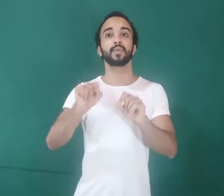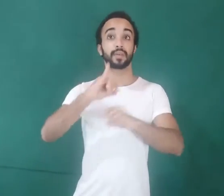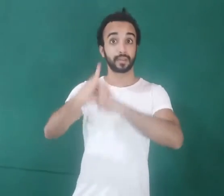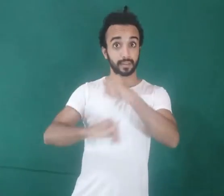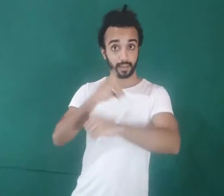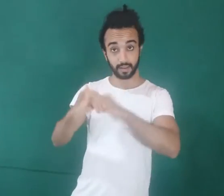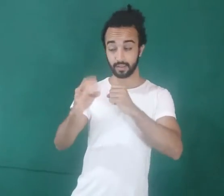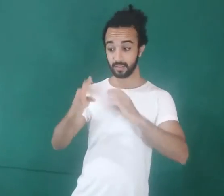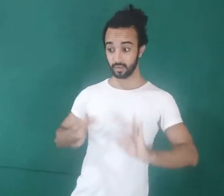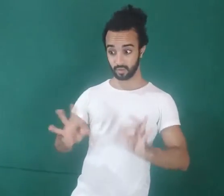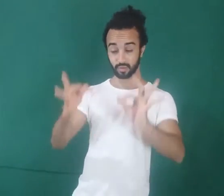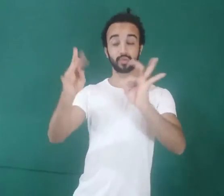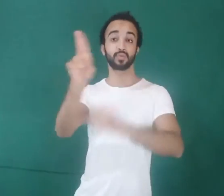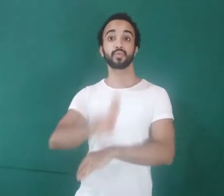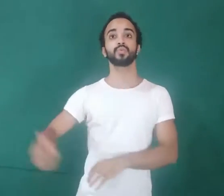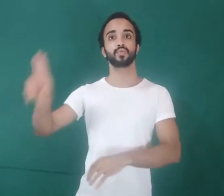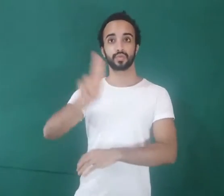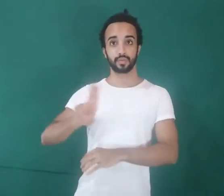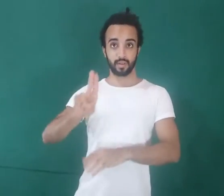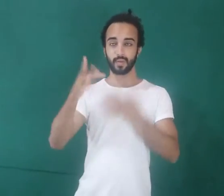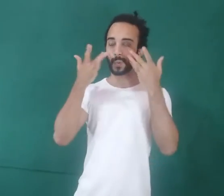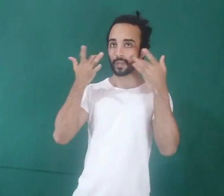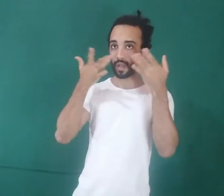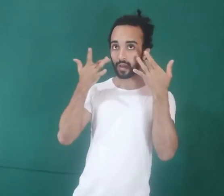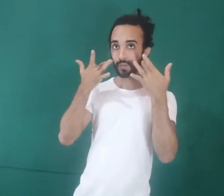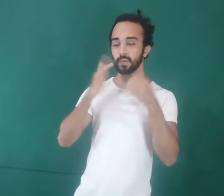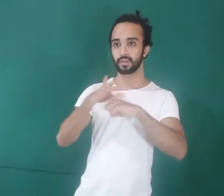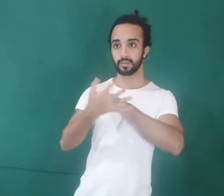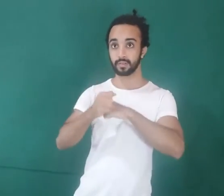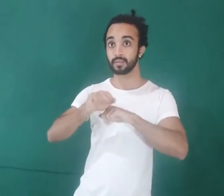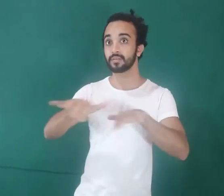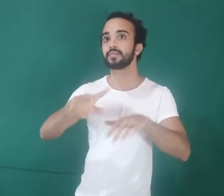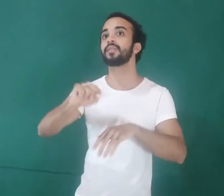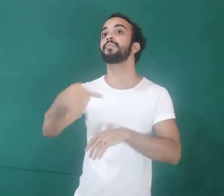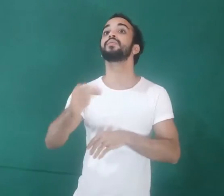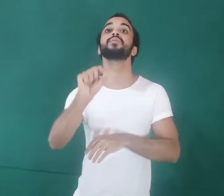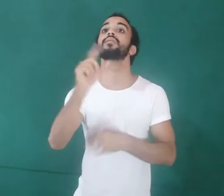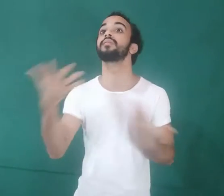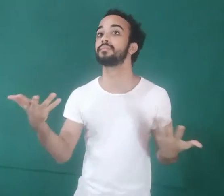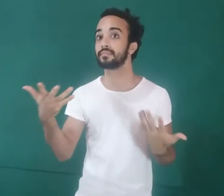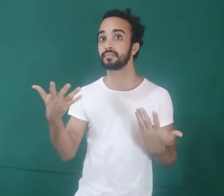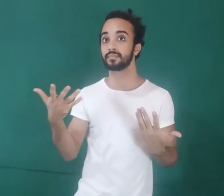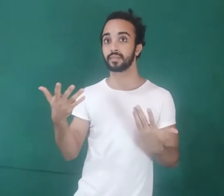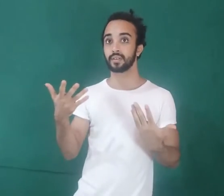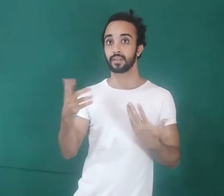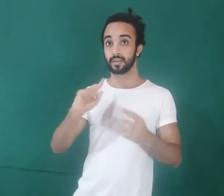das tecnologias na realização de um possível teatro pós-pandêmico. O que vem pós o